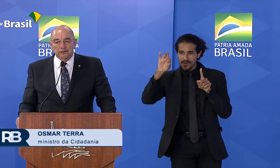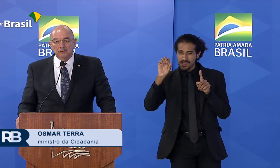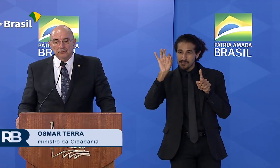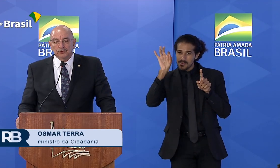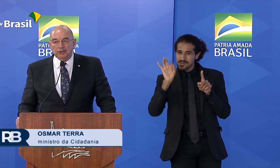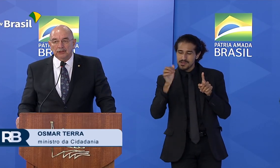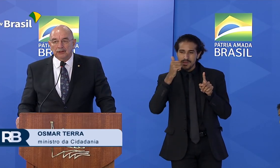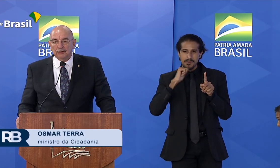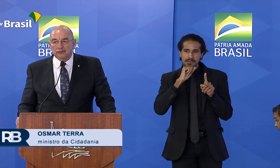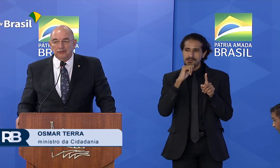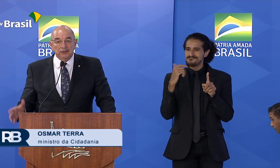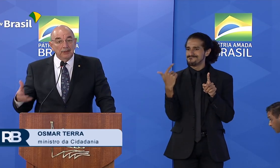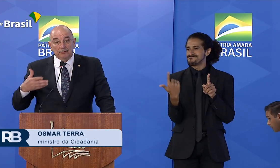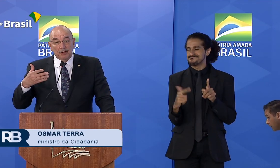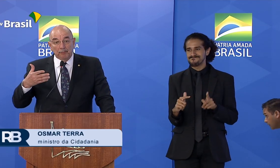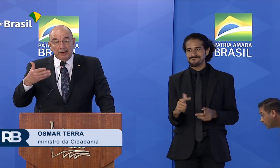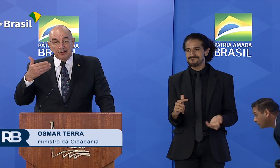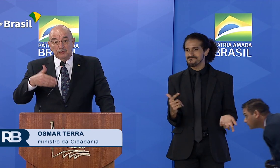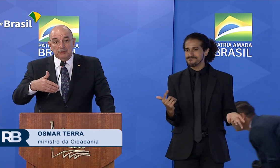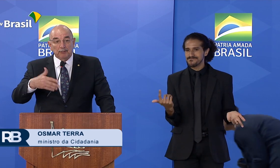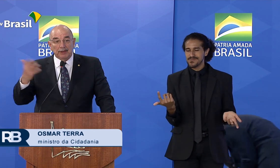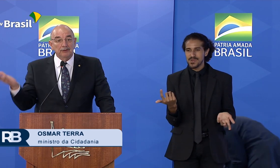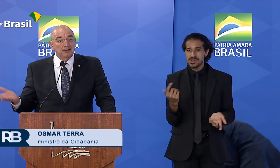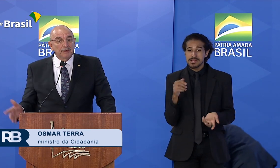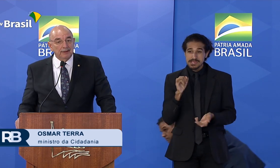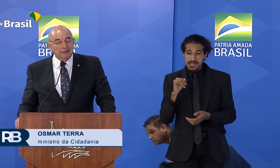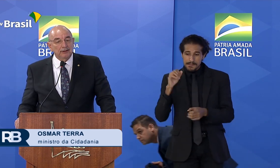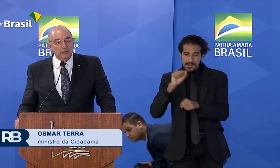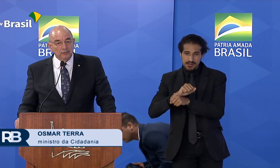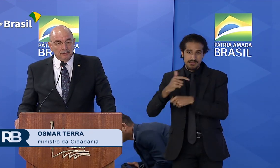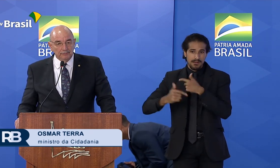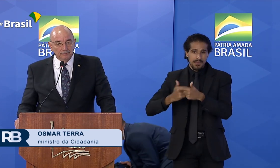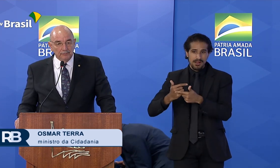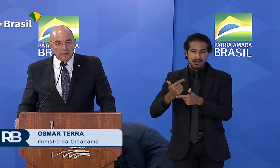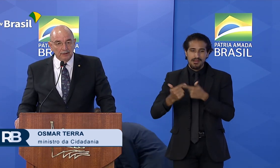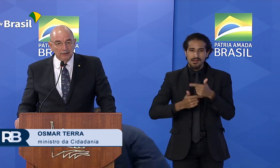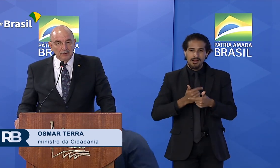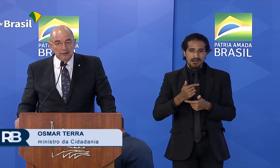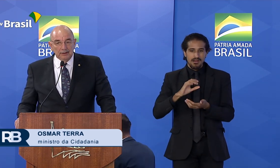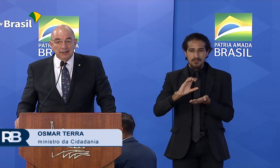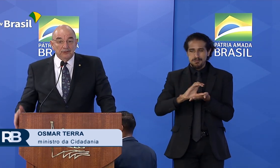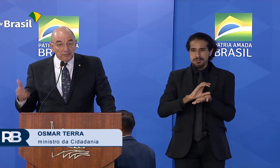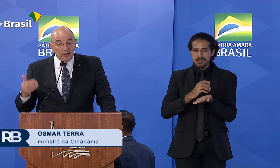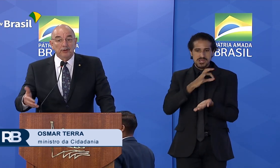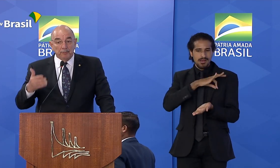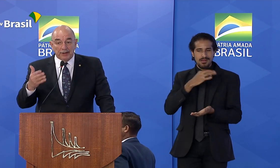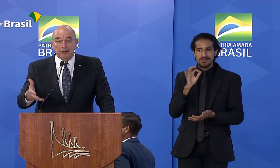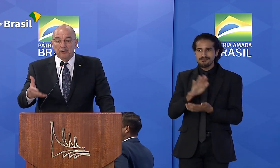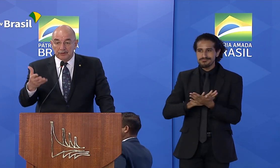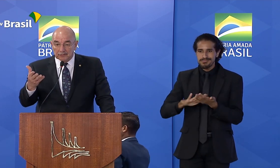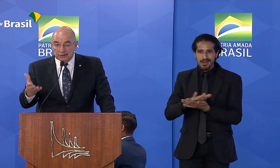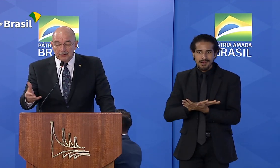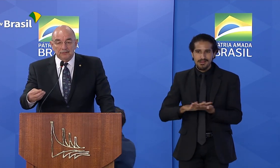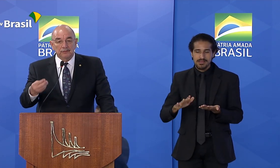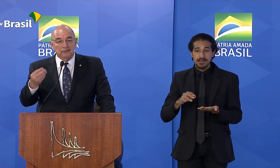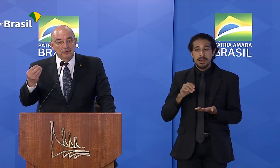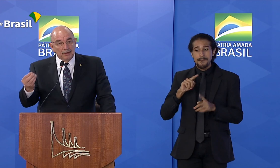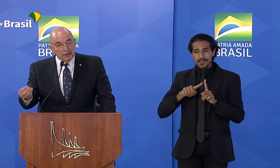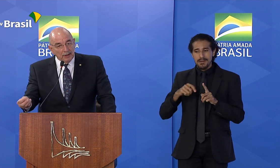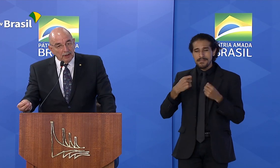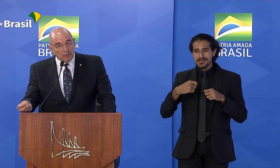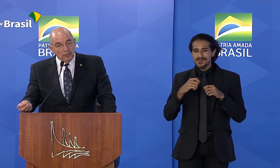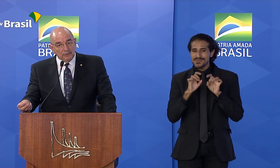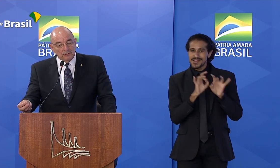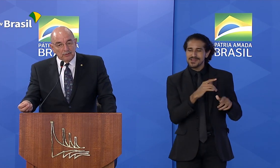mães parando de trabalhar não teriam renda nenhuma. E elas tiveram que parar porque as crianças